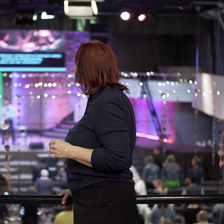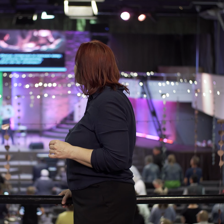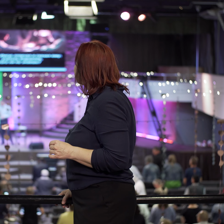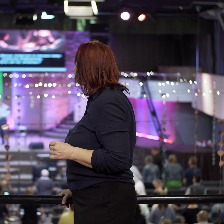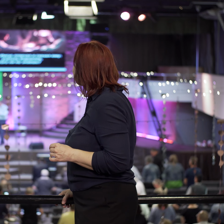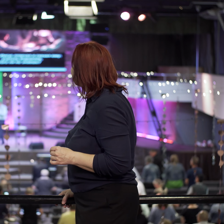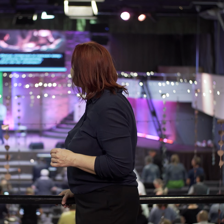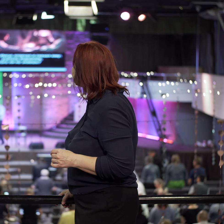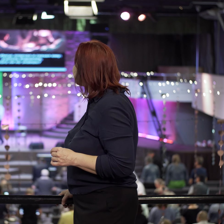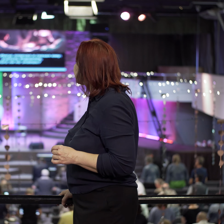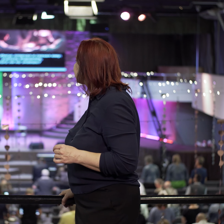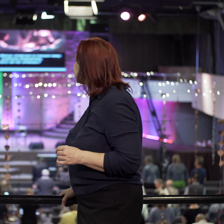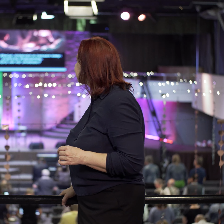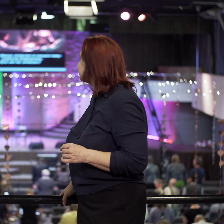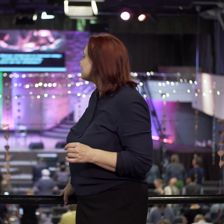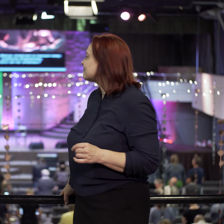Господь, слава Тебе и хвала.